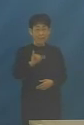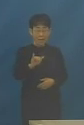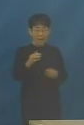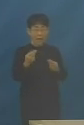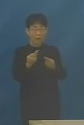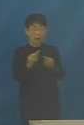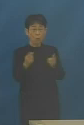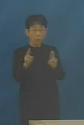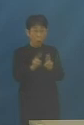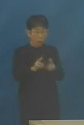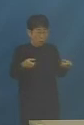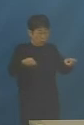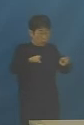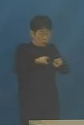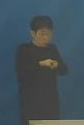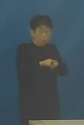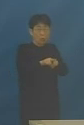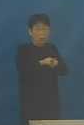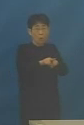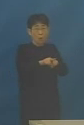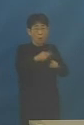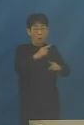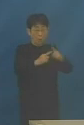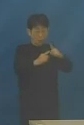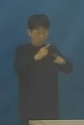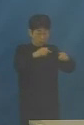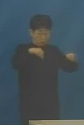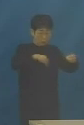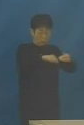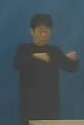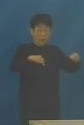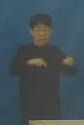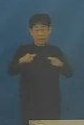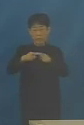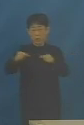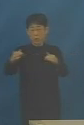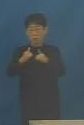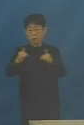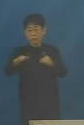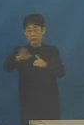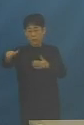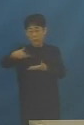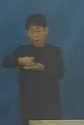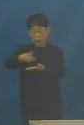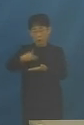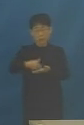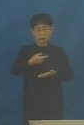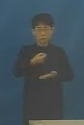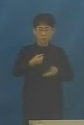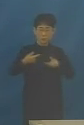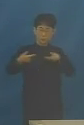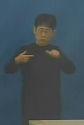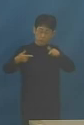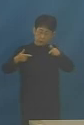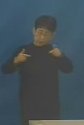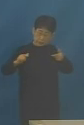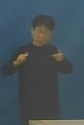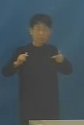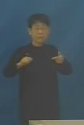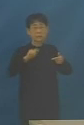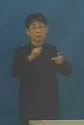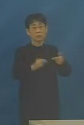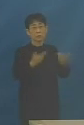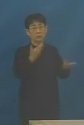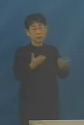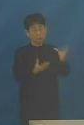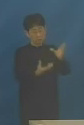国民の皆様の求めるものとの若干の違いこういうものが浮き上がって